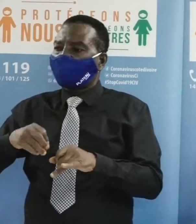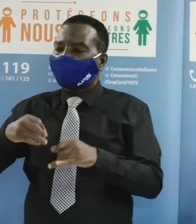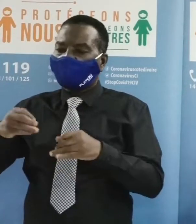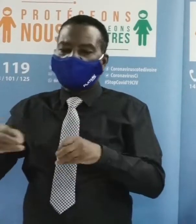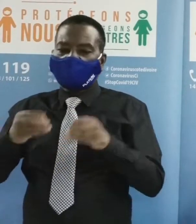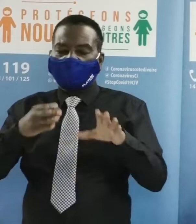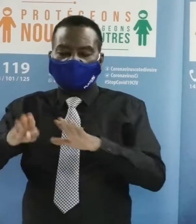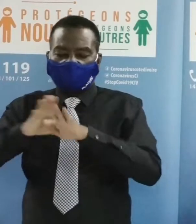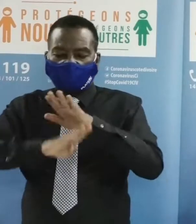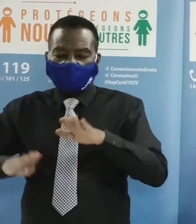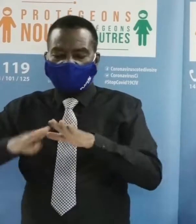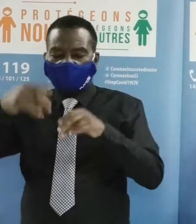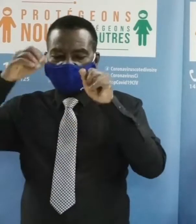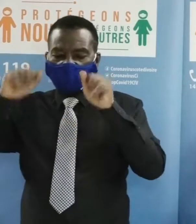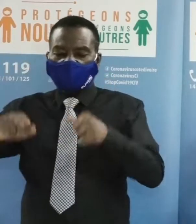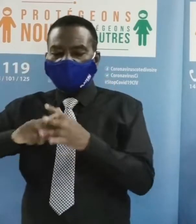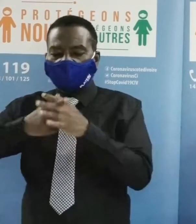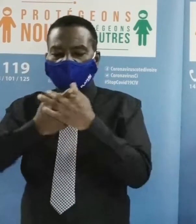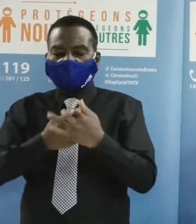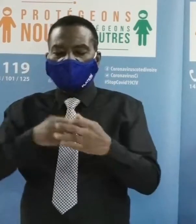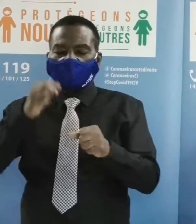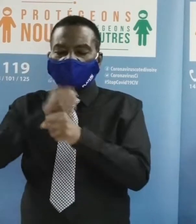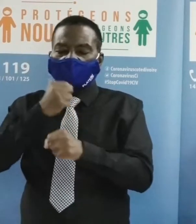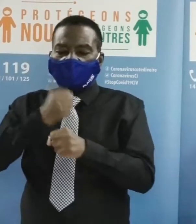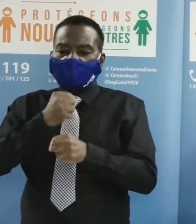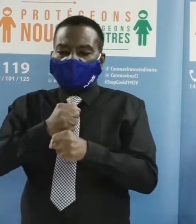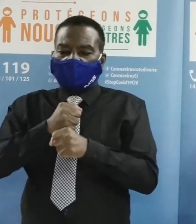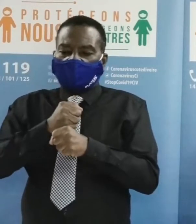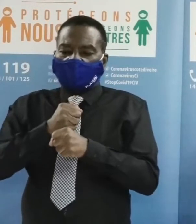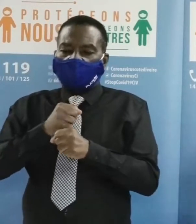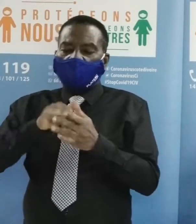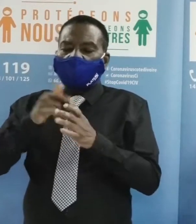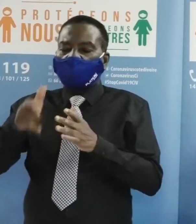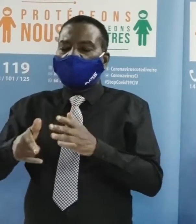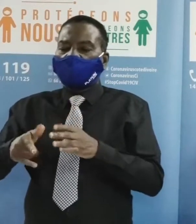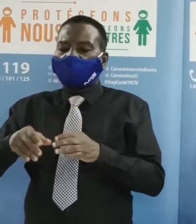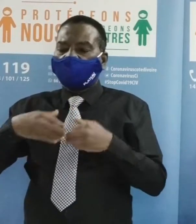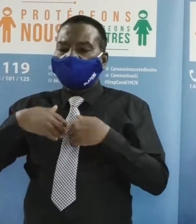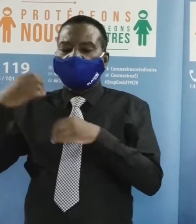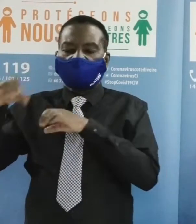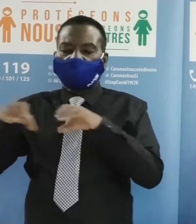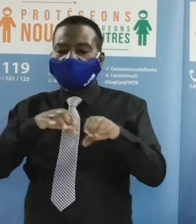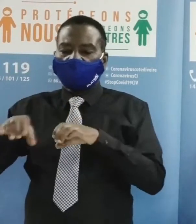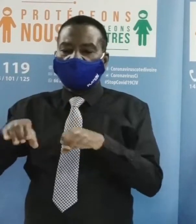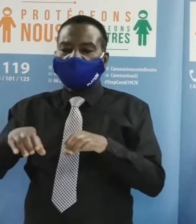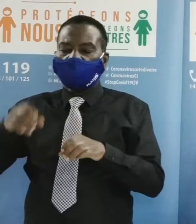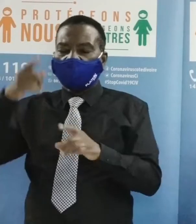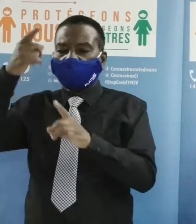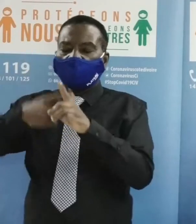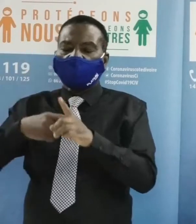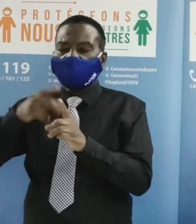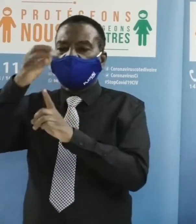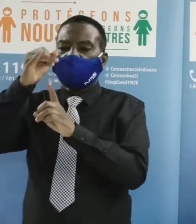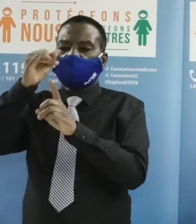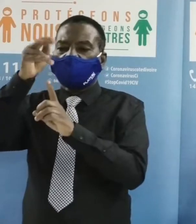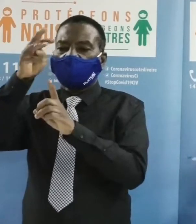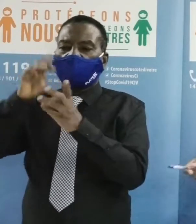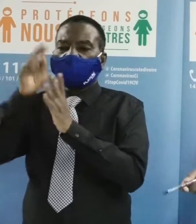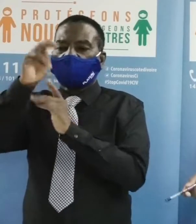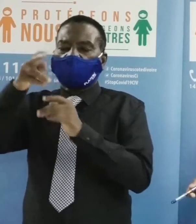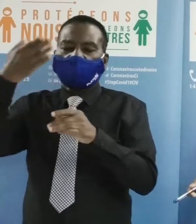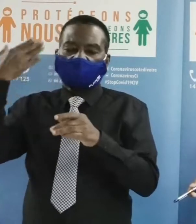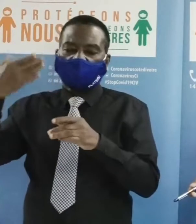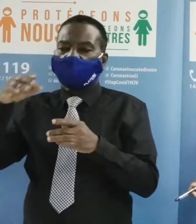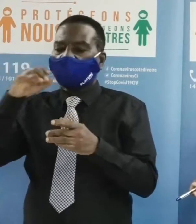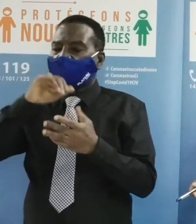pourquoi pour pouvoir commencer ses travaux cela aurait dû se faire au mois de mars dernier et